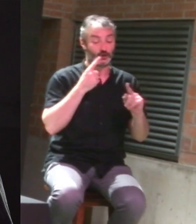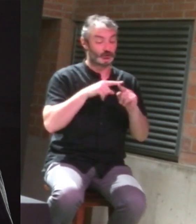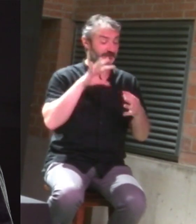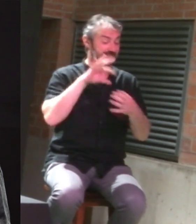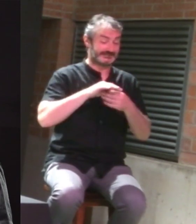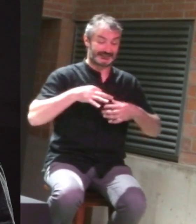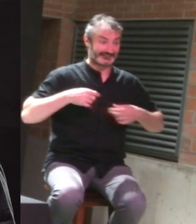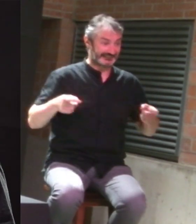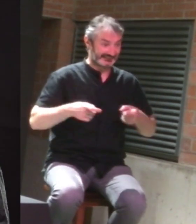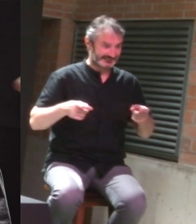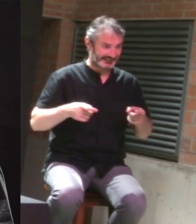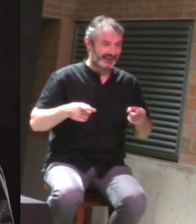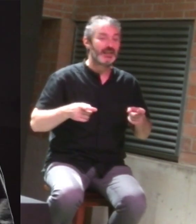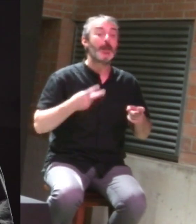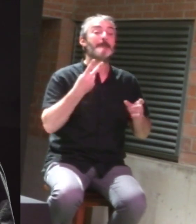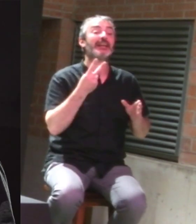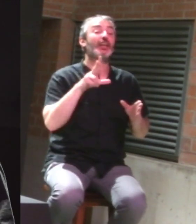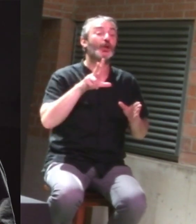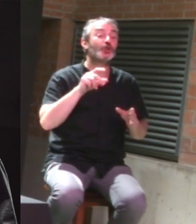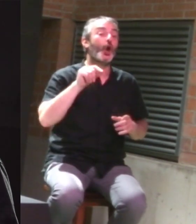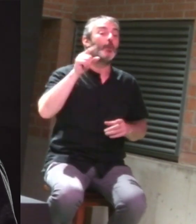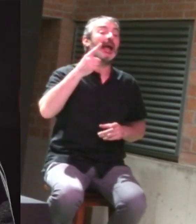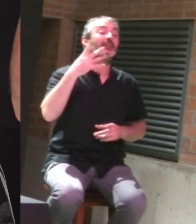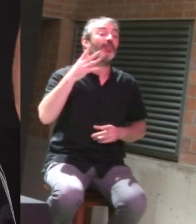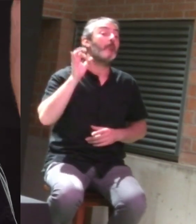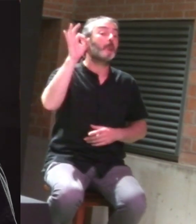textiles significaban el